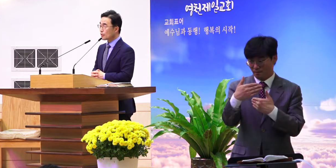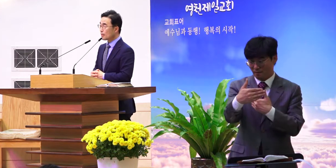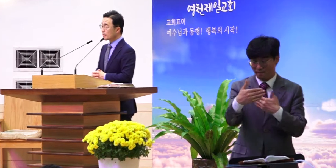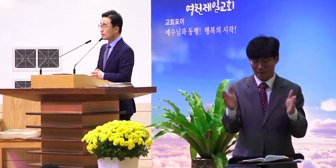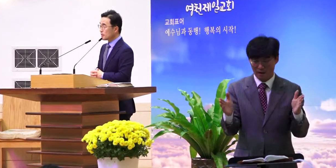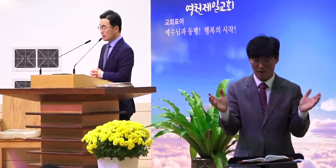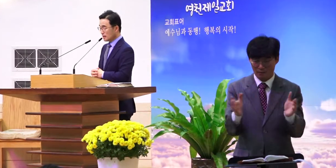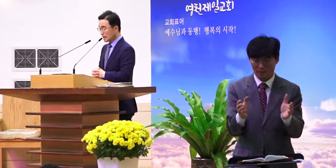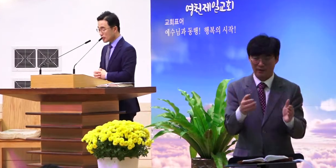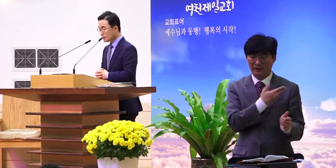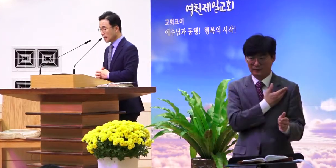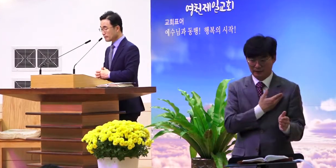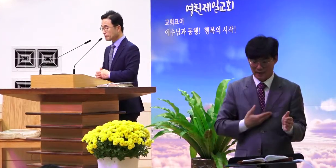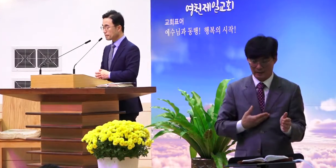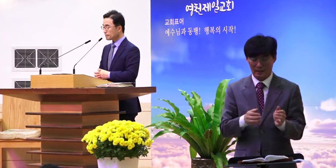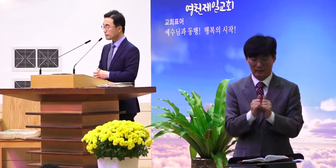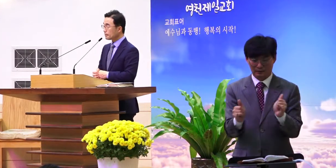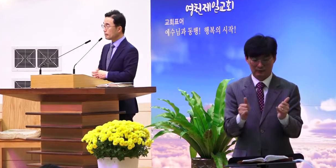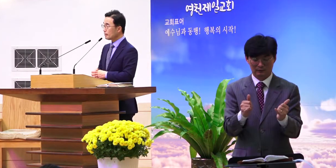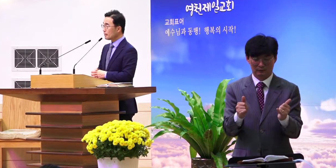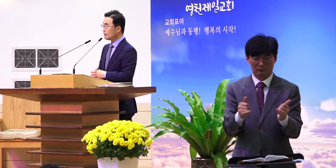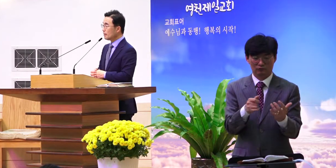제자들에게 파송의 말씀을 하셨지만